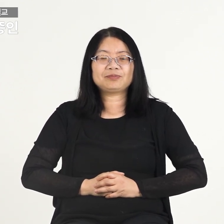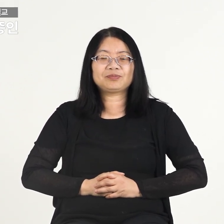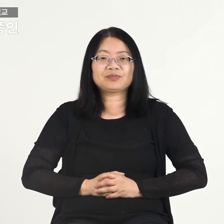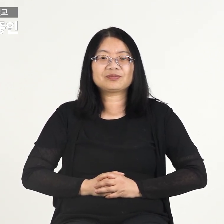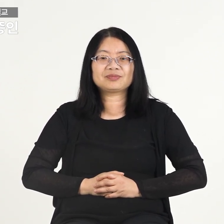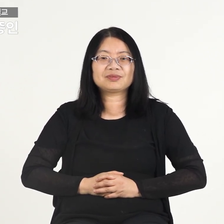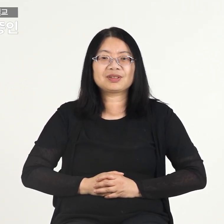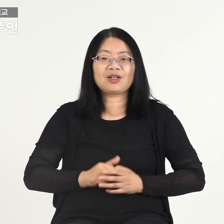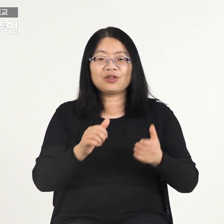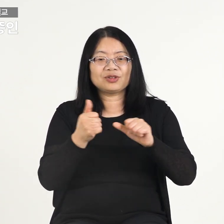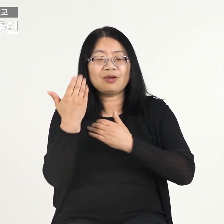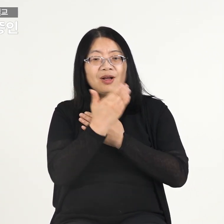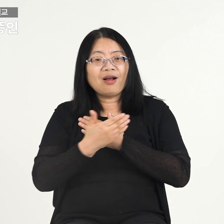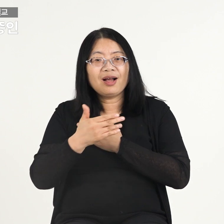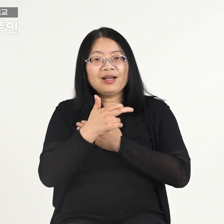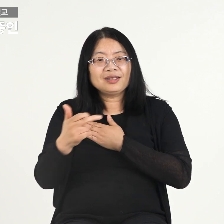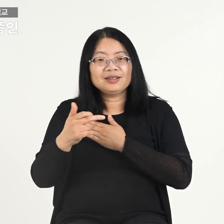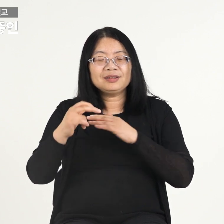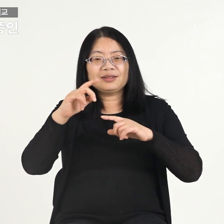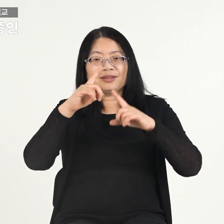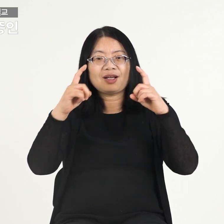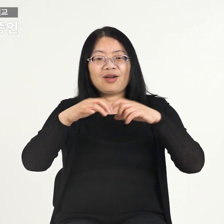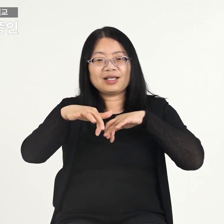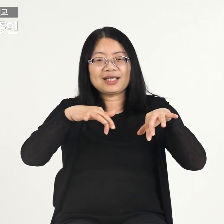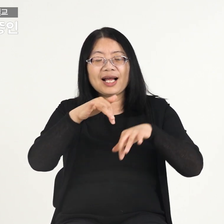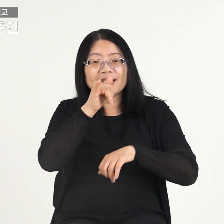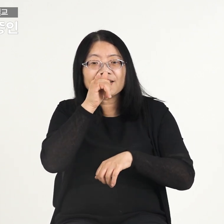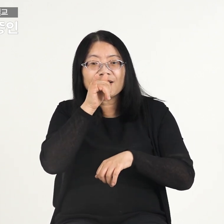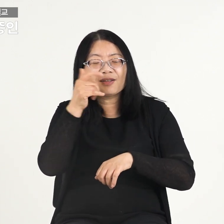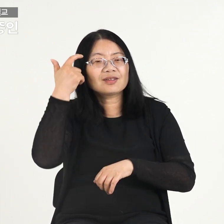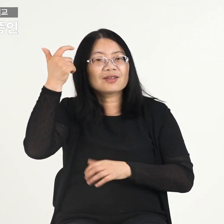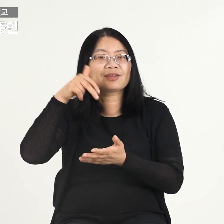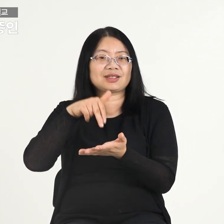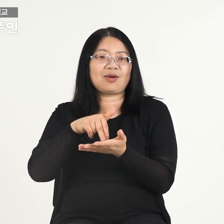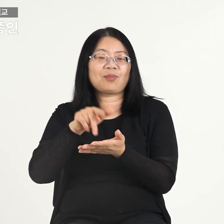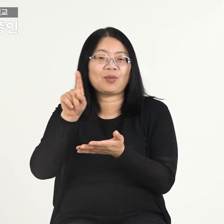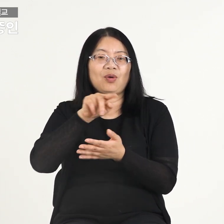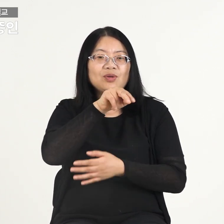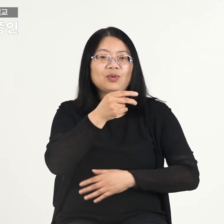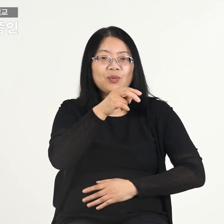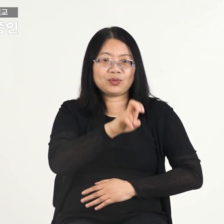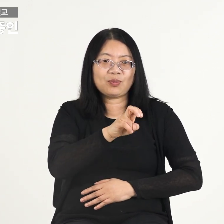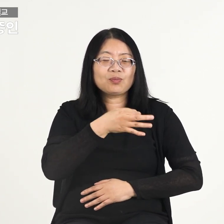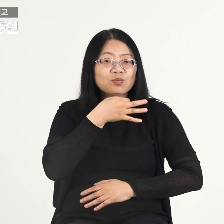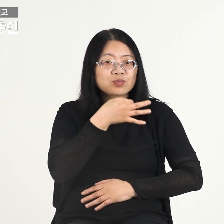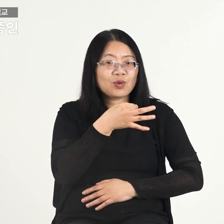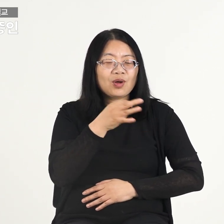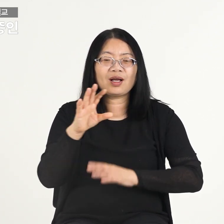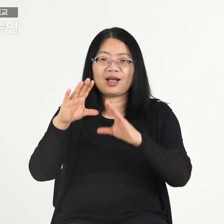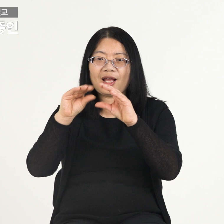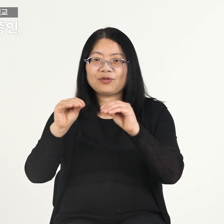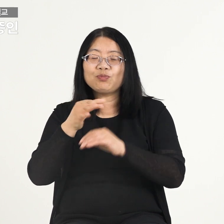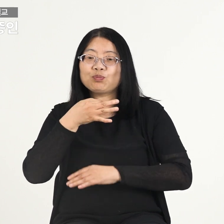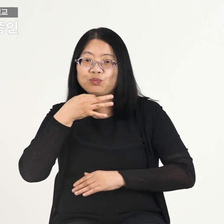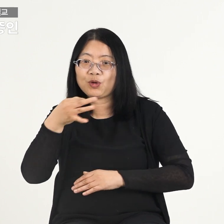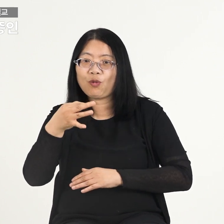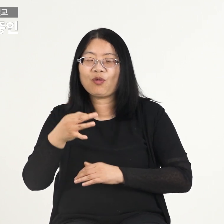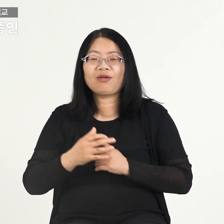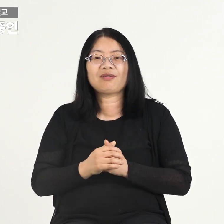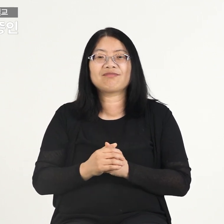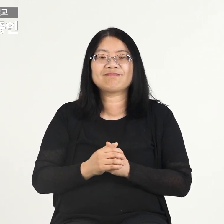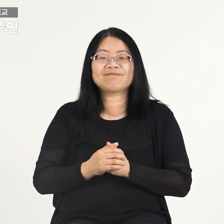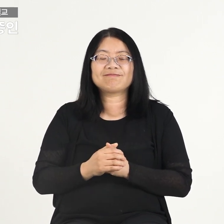그들의 시체가 큰 성 길에 있으리니 그 성은 영적으로 가면 소돔이라고도 하고 애굽이라고도 하니